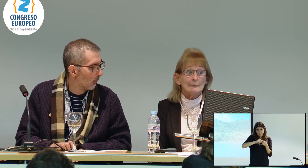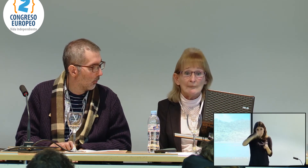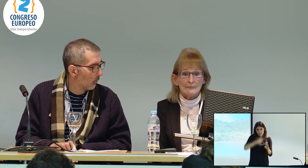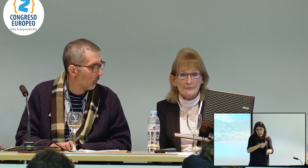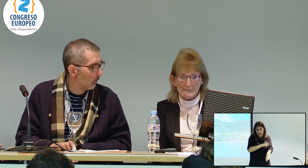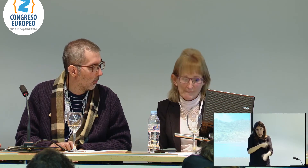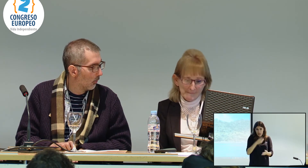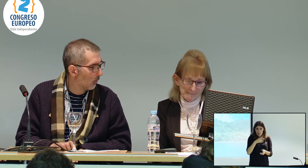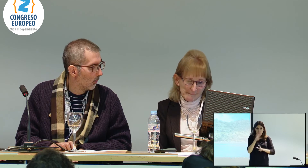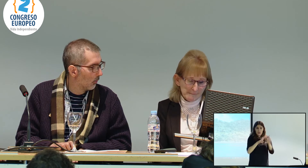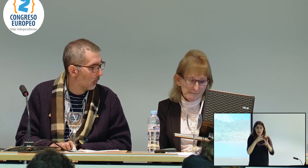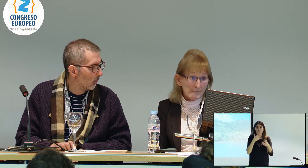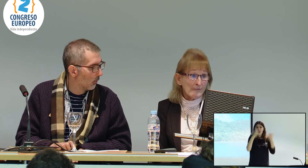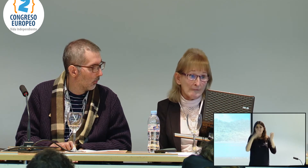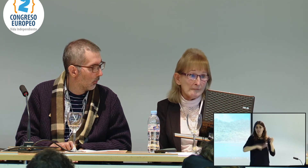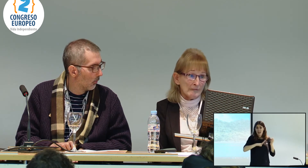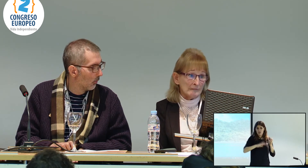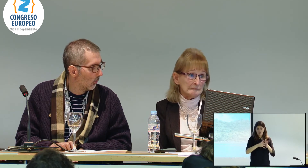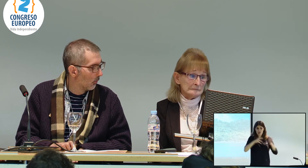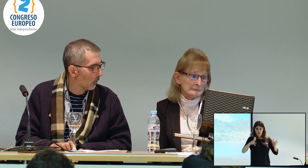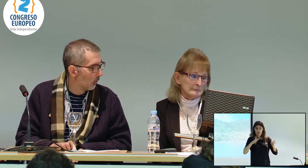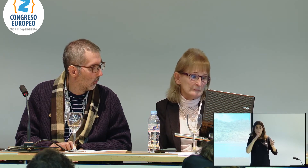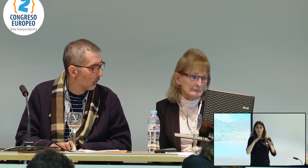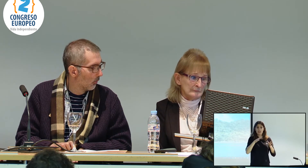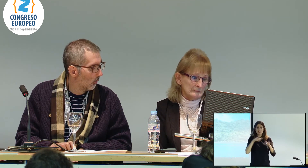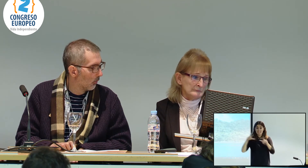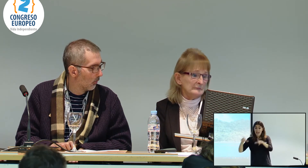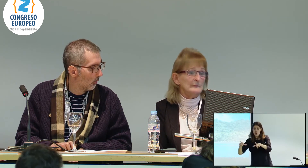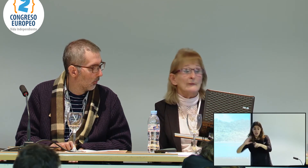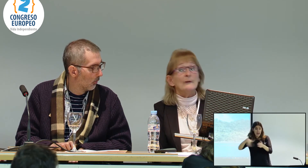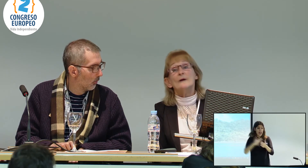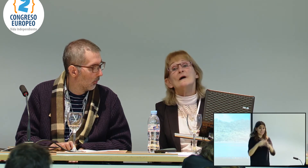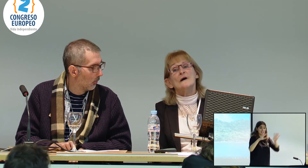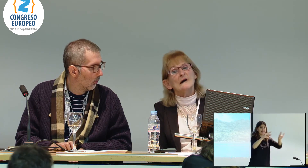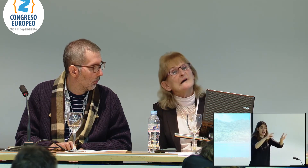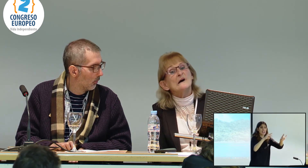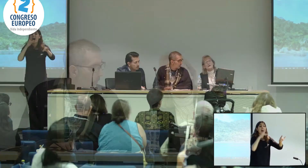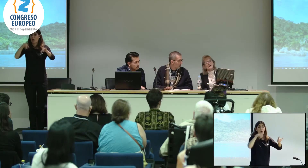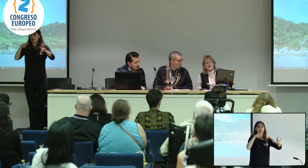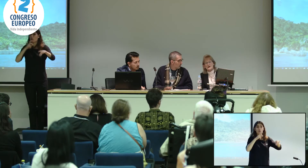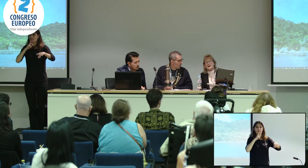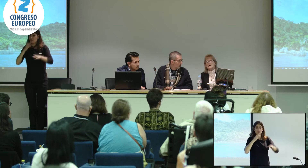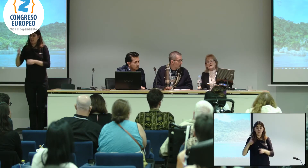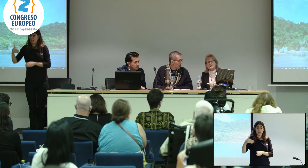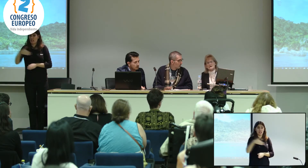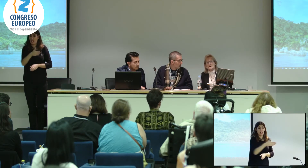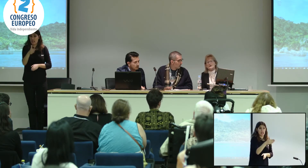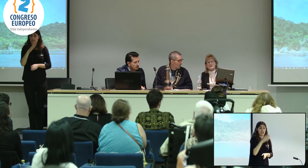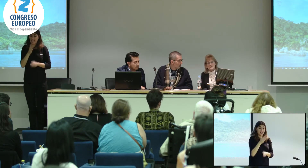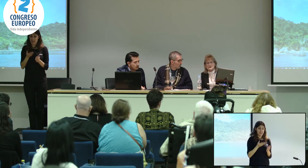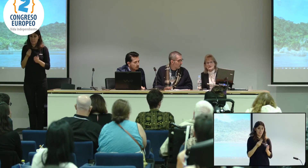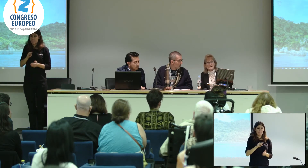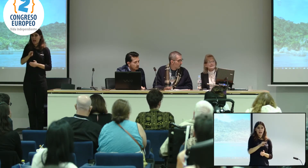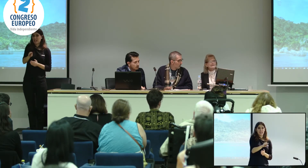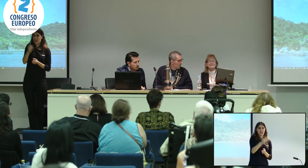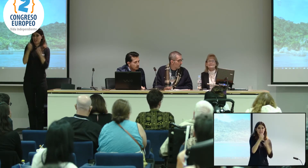precio, sobre todo en el baño, aunque pasar del salón a la terraza sigue siendo difícil. Y la plaza del coche que me ha